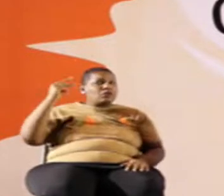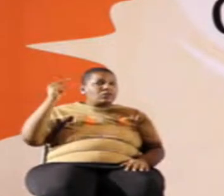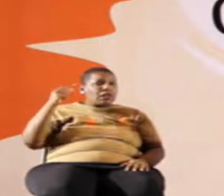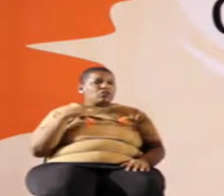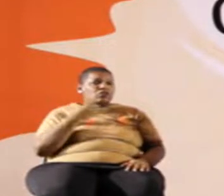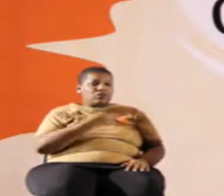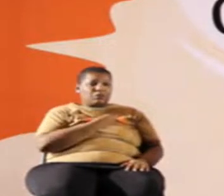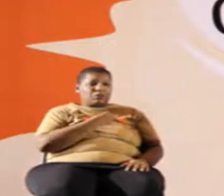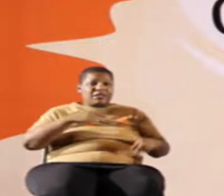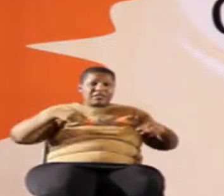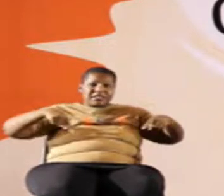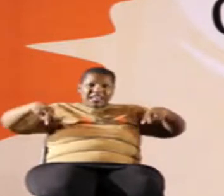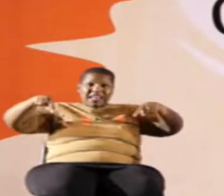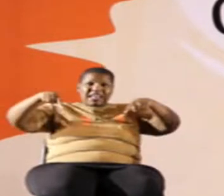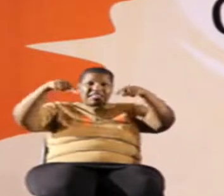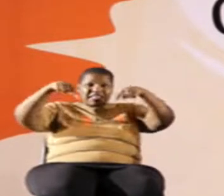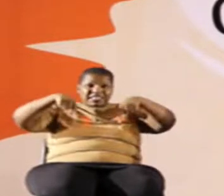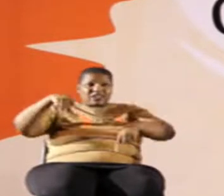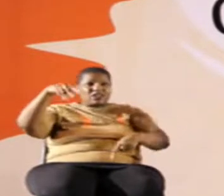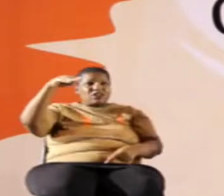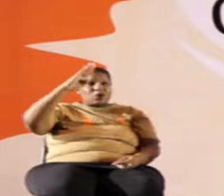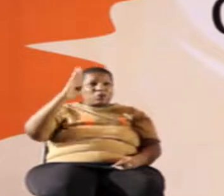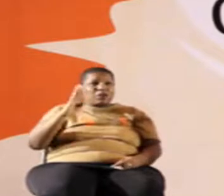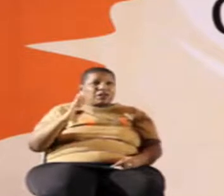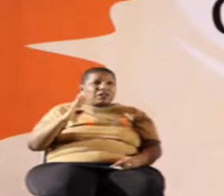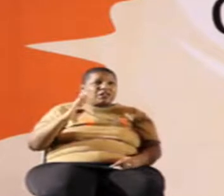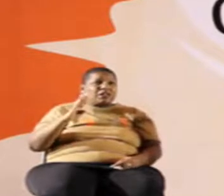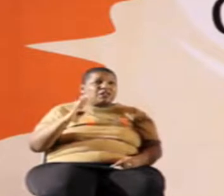presente aqui nesse território, né, desde